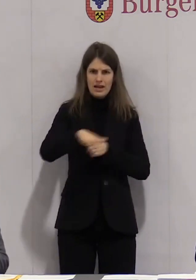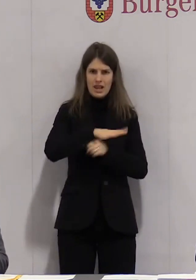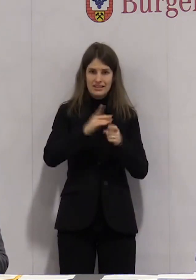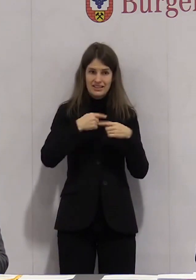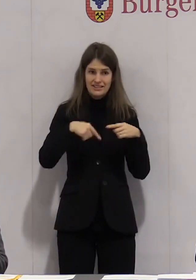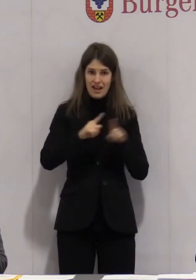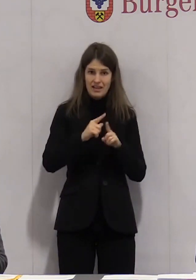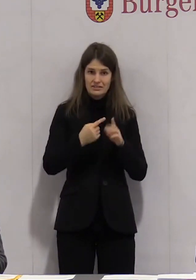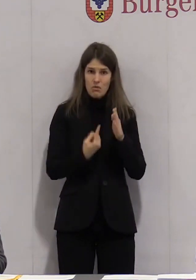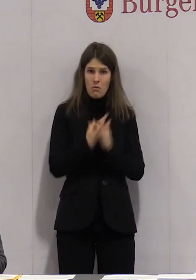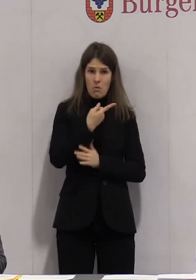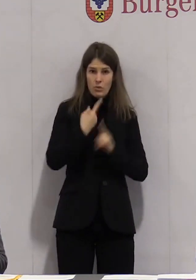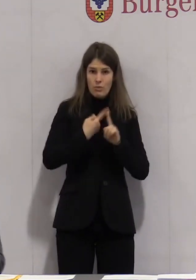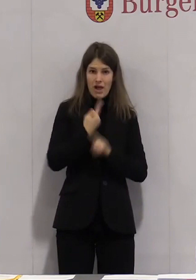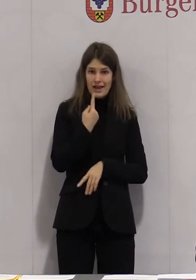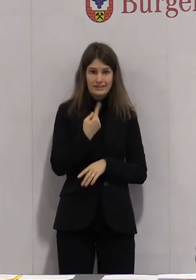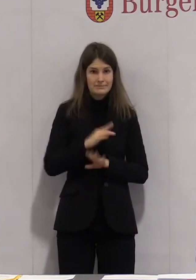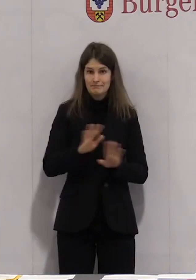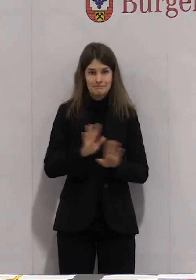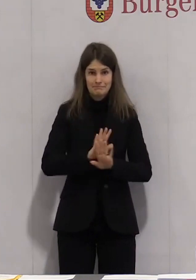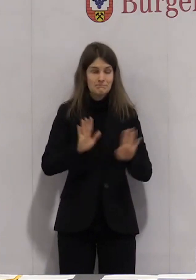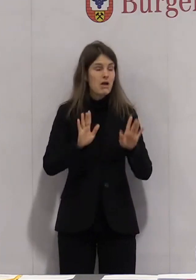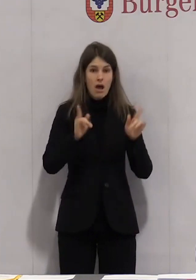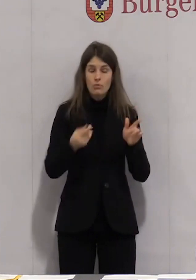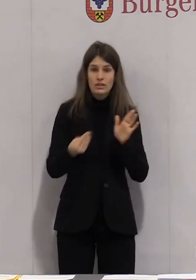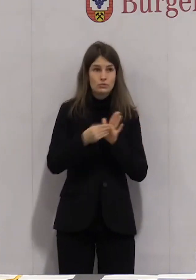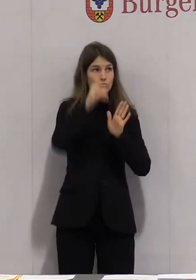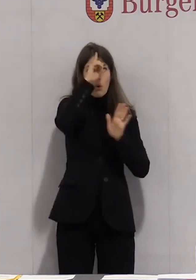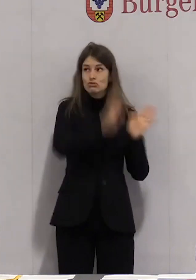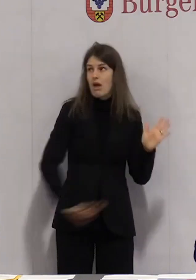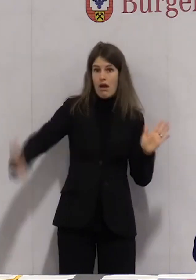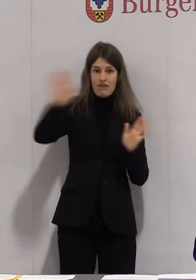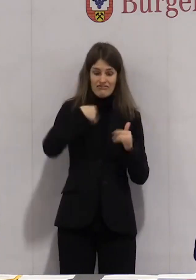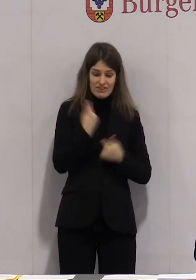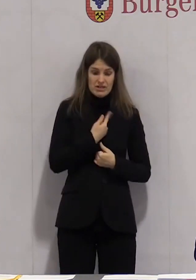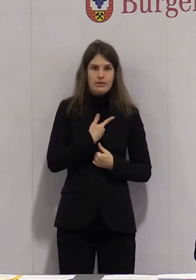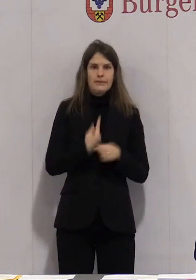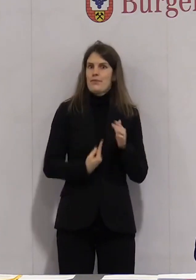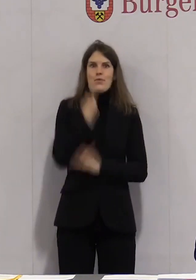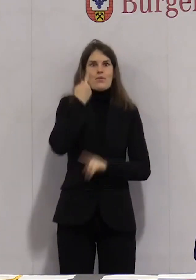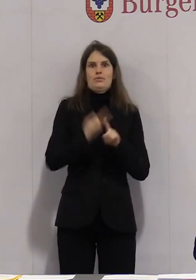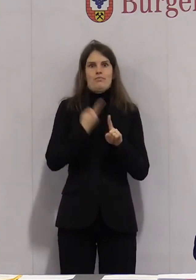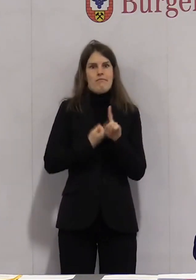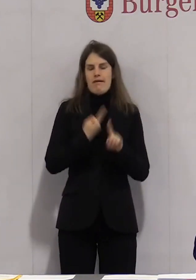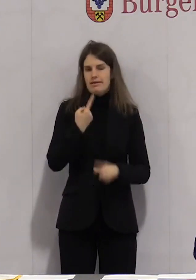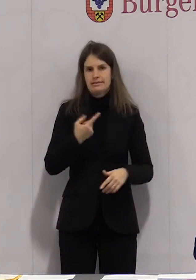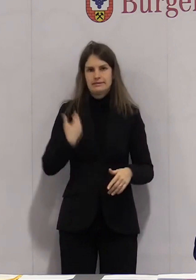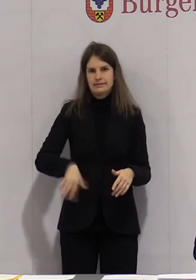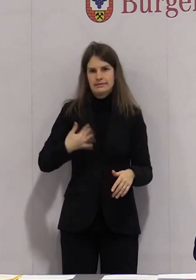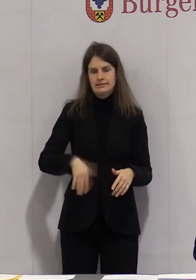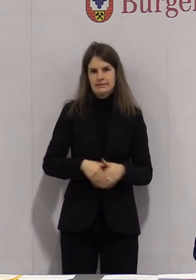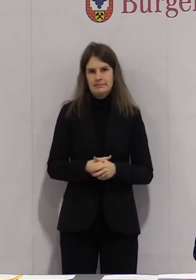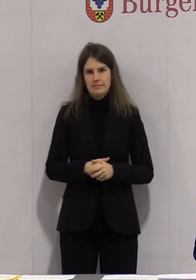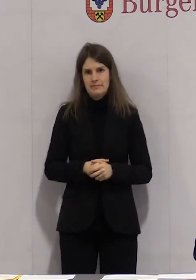gesehen haben sondern das waren auch höchststände deutschlandweit der proben landkreis liegt mit der